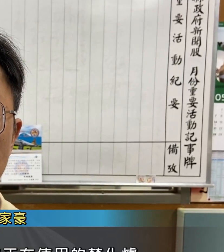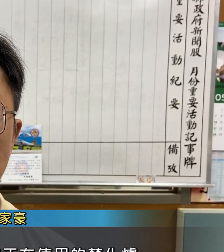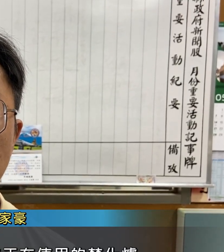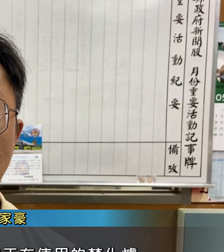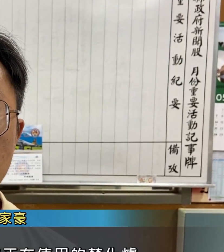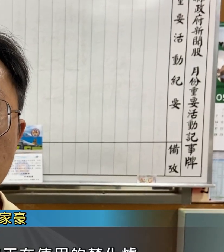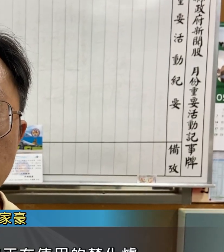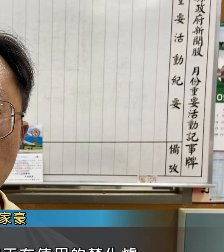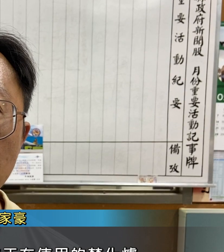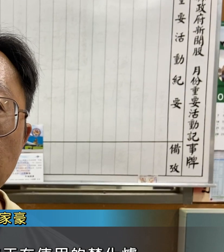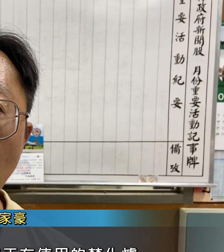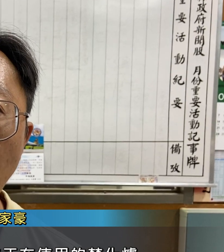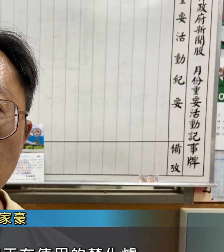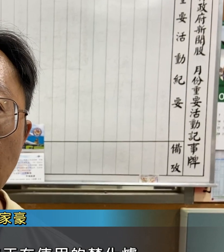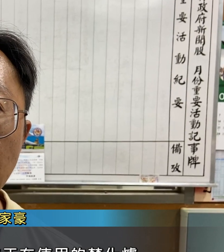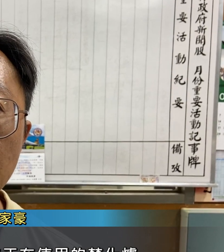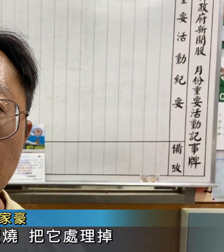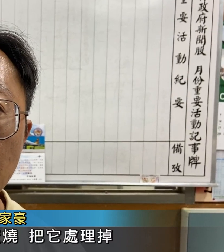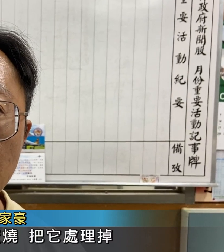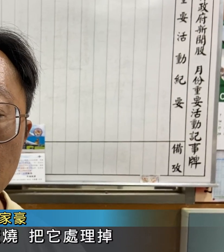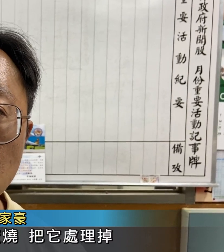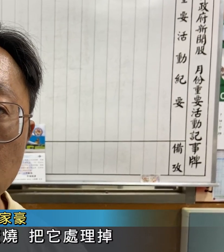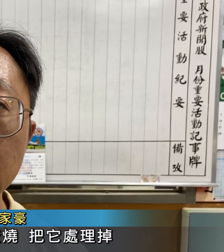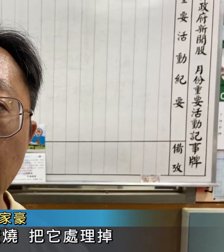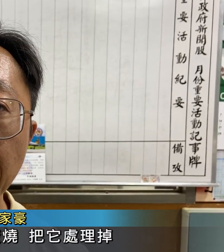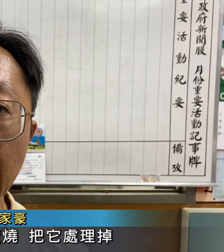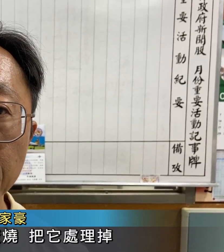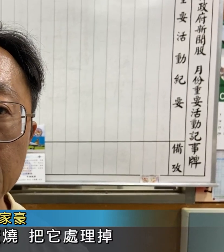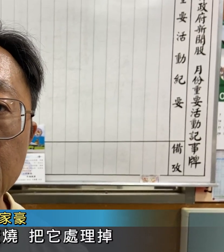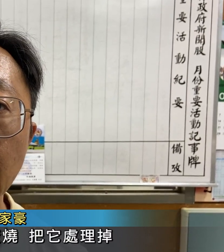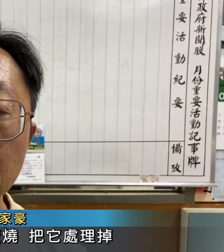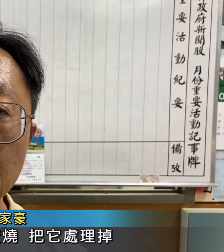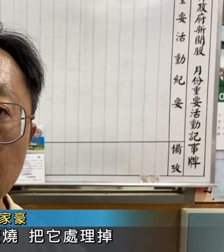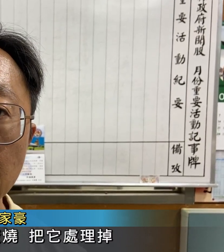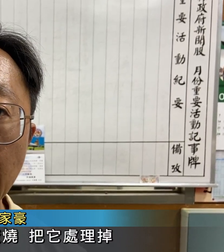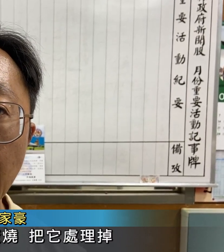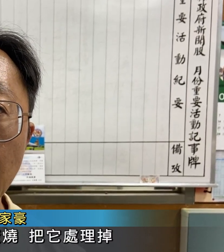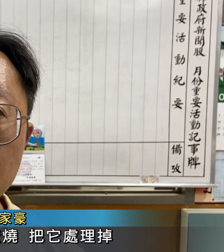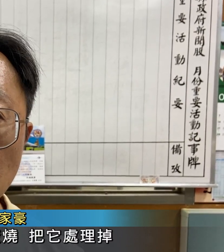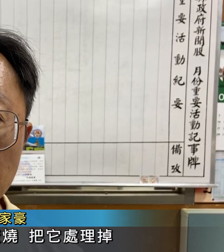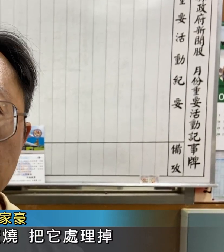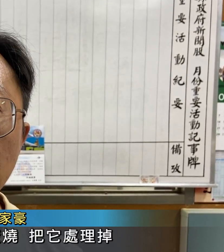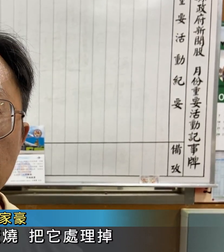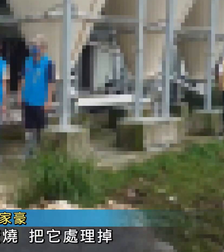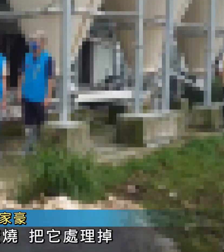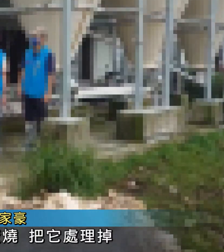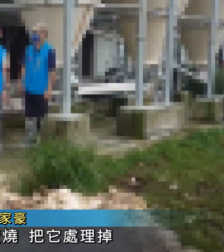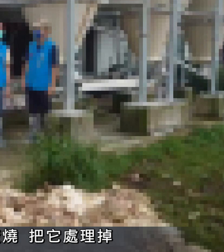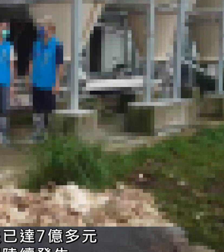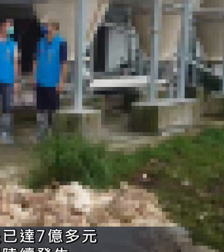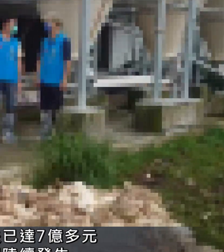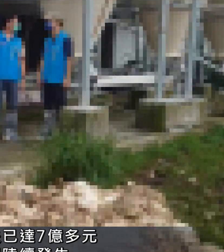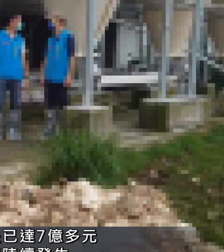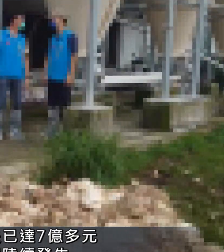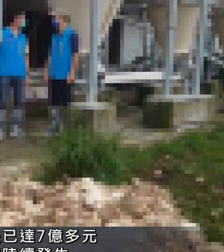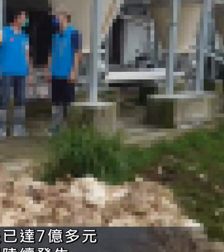在正在使用的焚化炉来逐渐的来把它焚烧，把它处理掉。 县府估计农业损失已